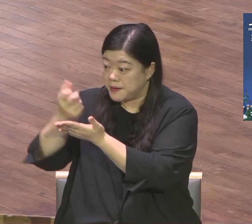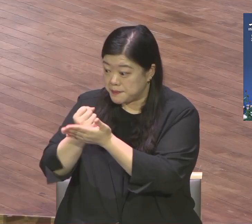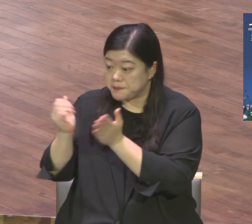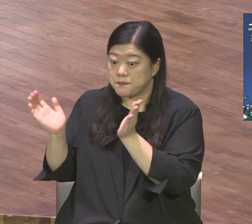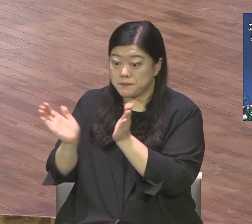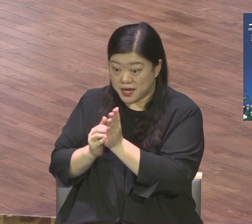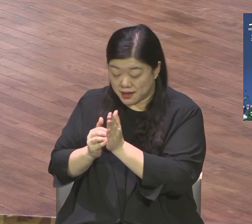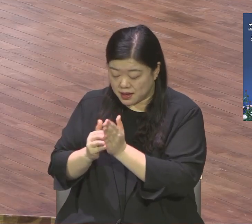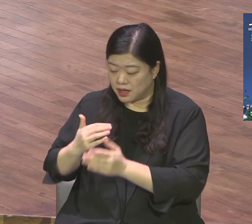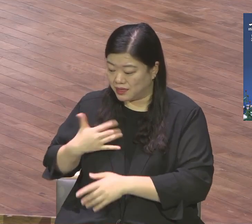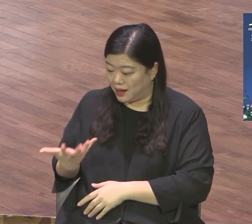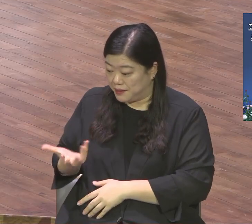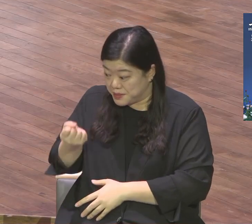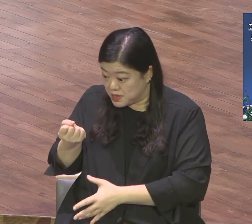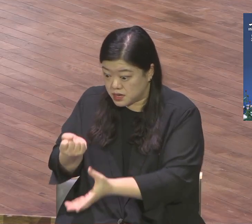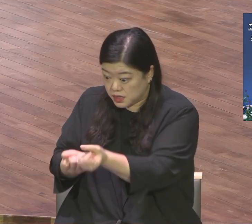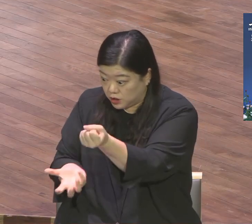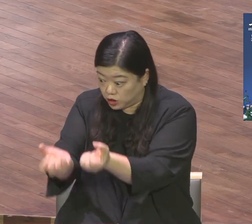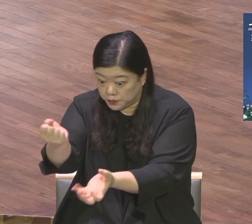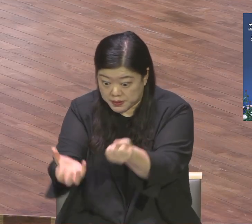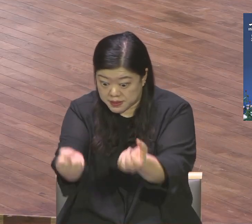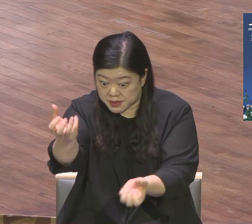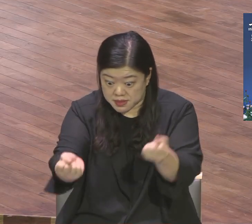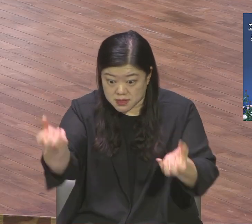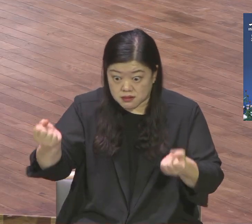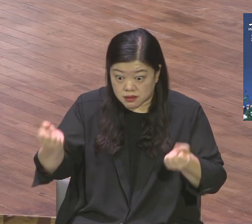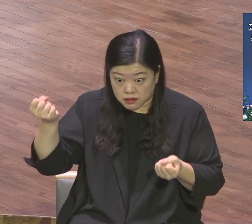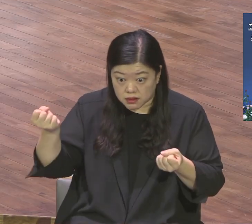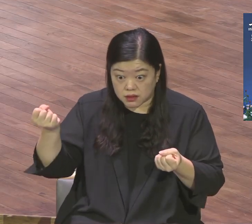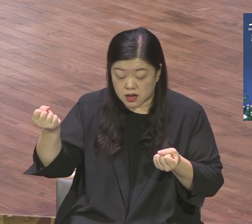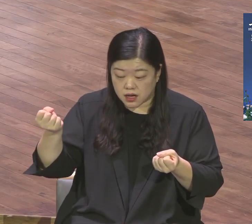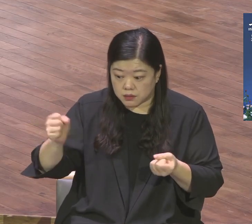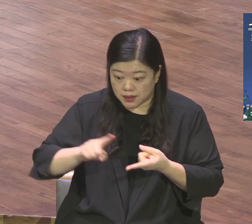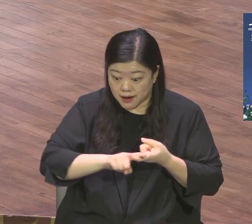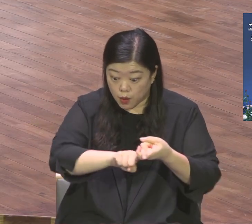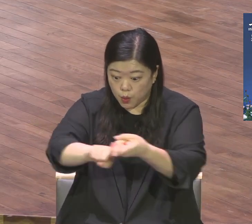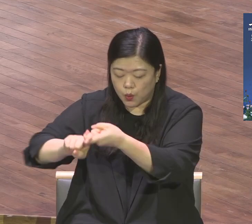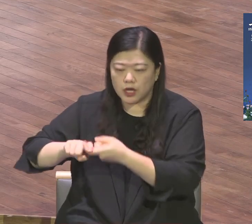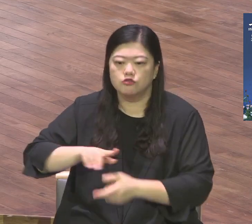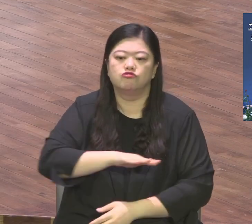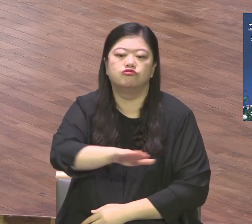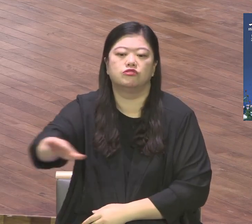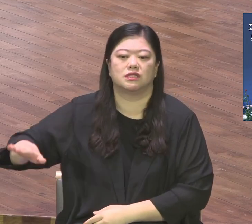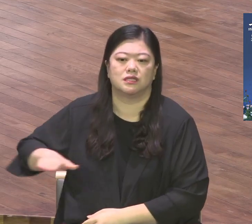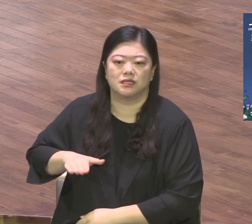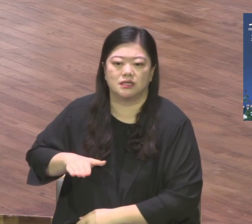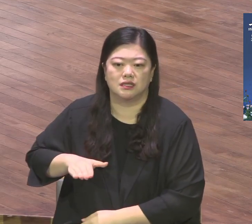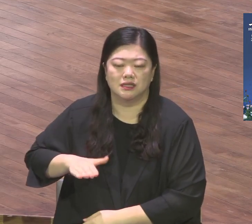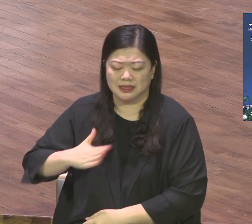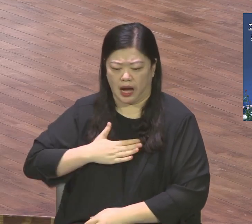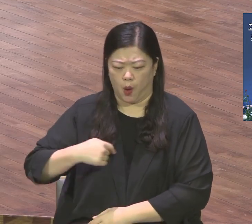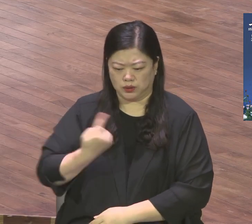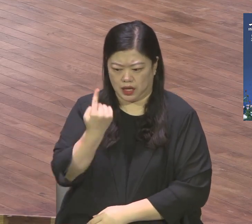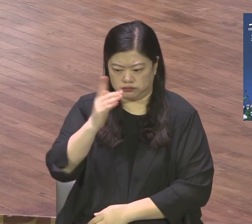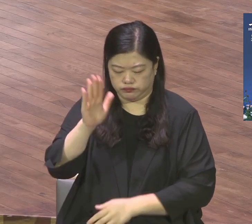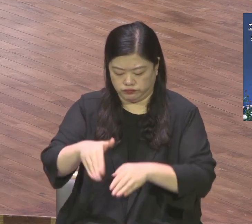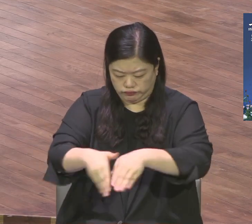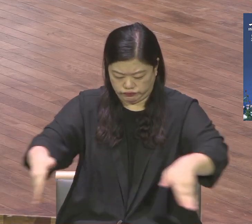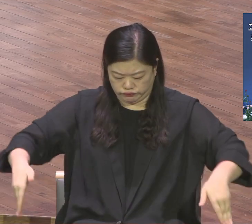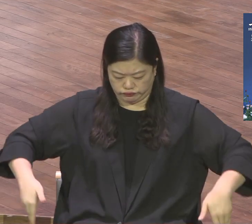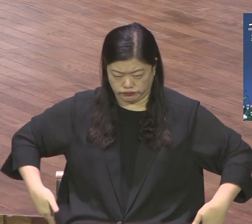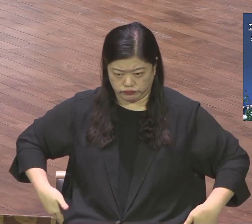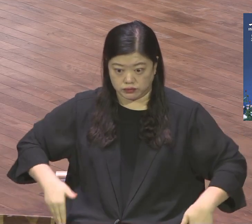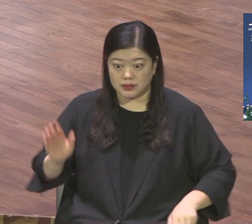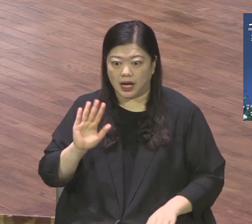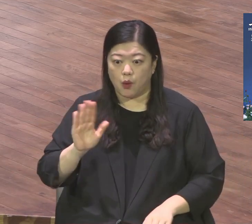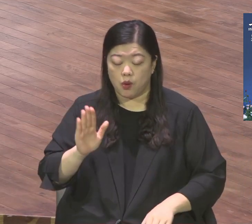하나님과의 뭐야? 사귐. 하나님과 사귐이 교회 공동체로 이어져야 함을 강조하고 있어요. 우리. 자기